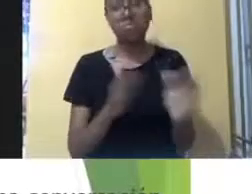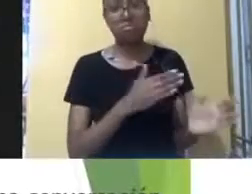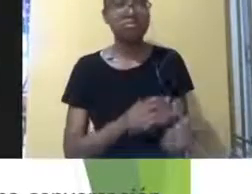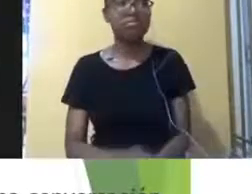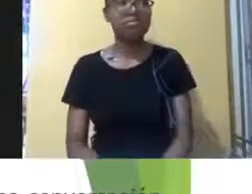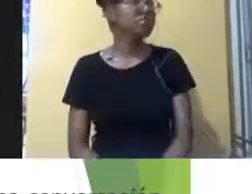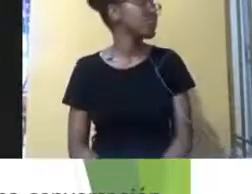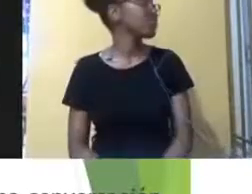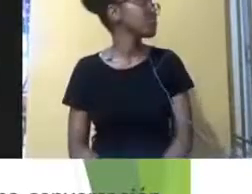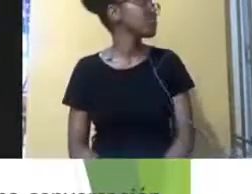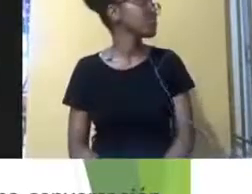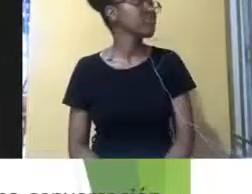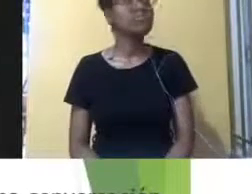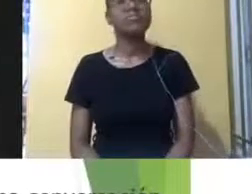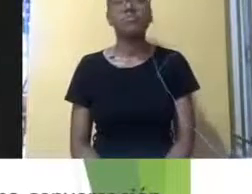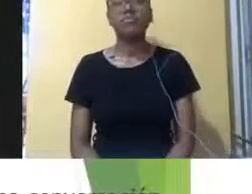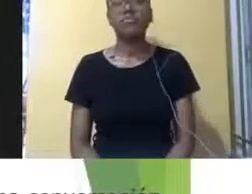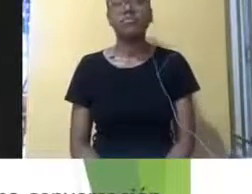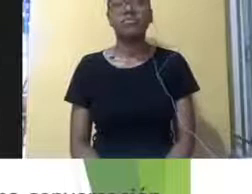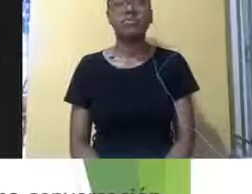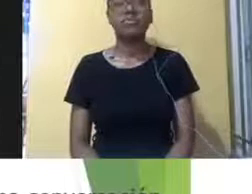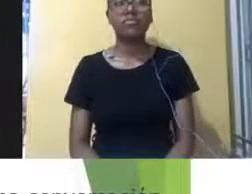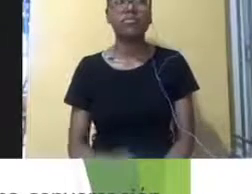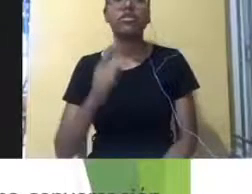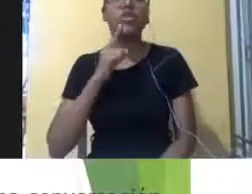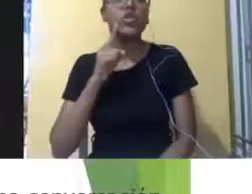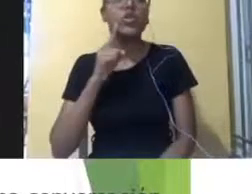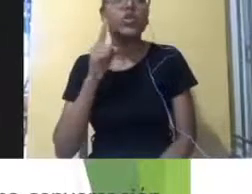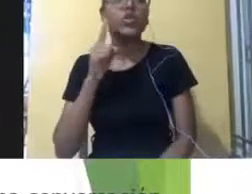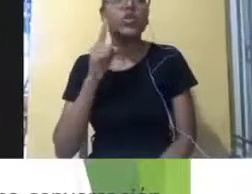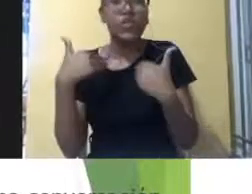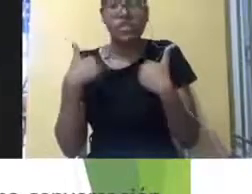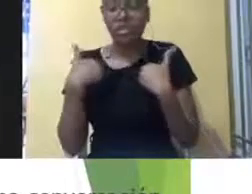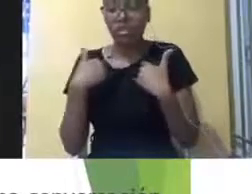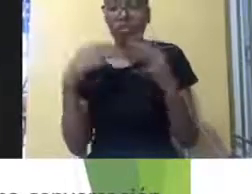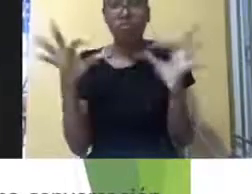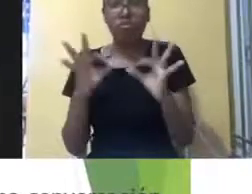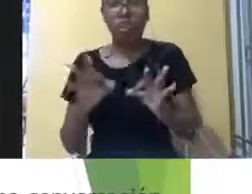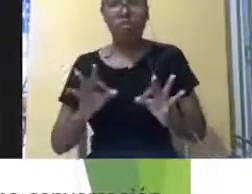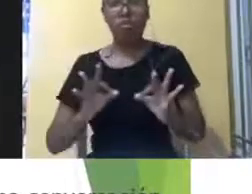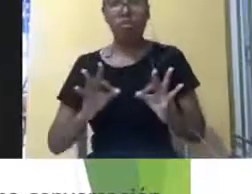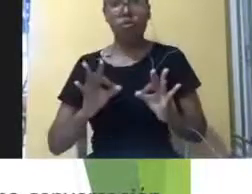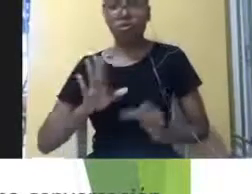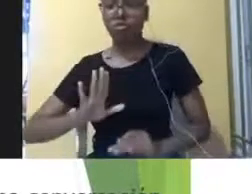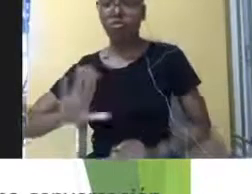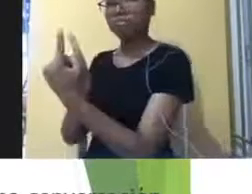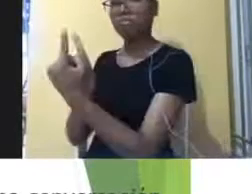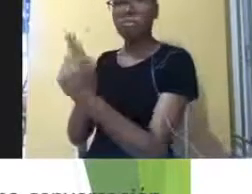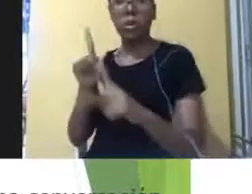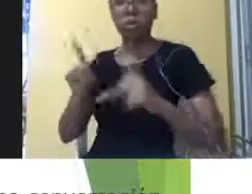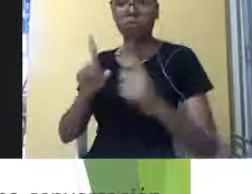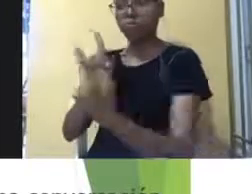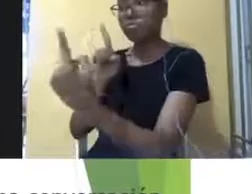Normas de comportamiento. Ellos tienen sus reglas de cómo llamar la atención, de cómo caminar entre dos personas,